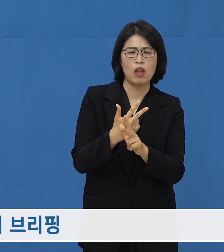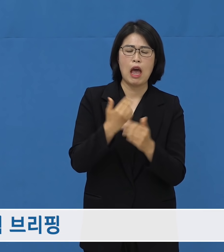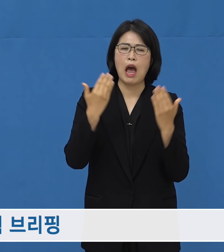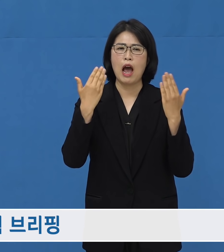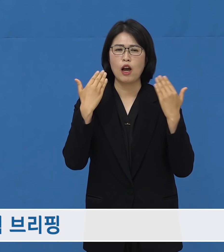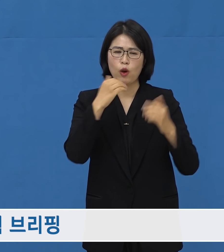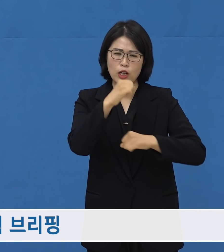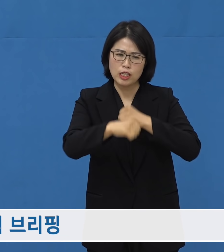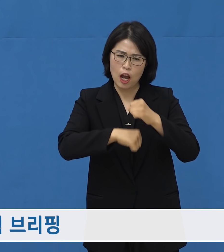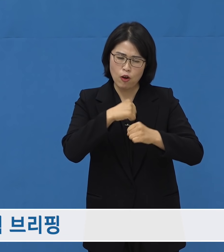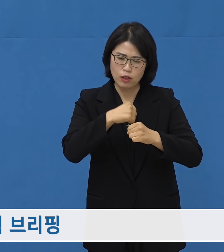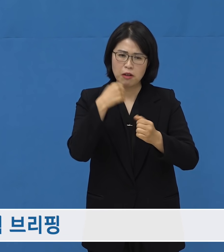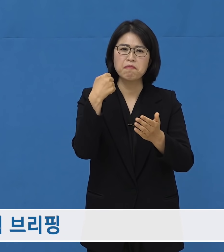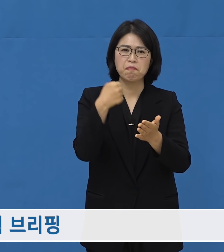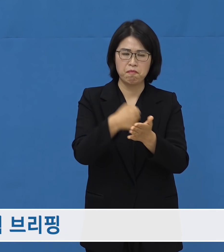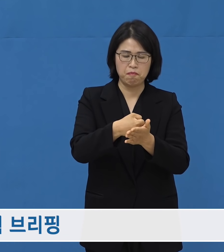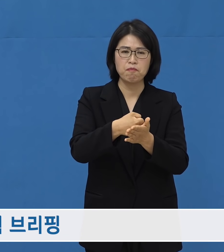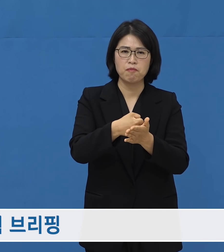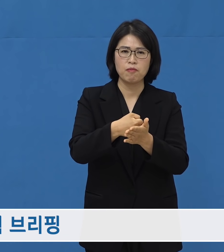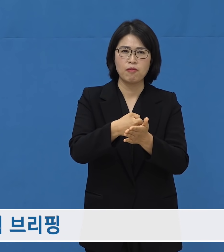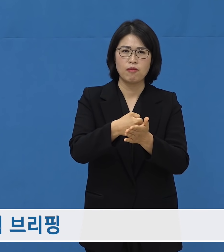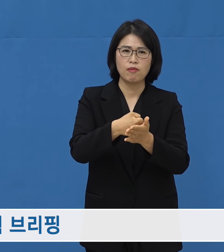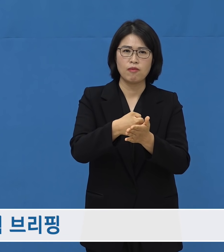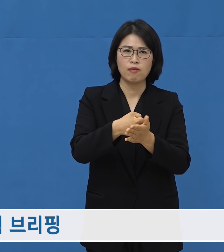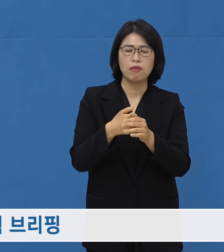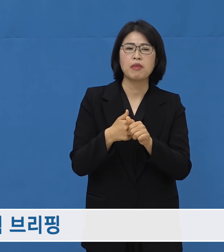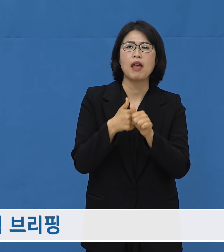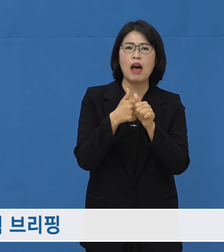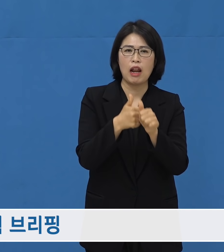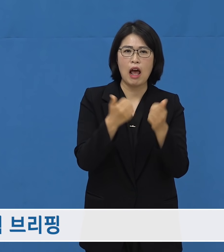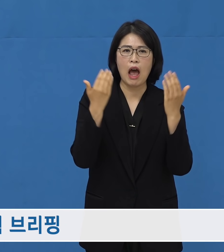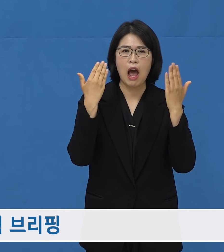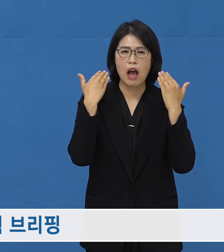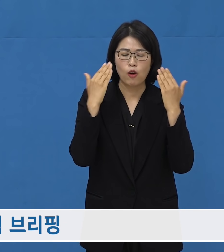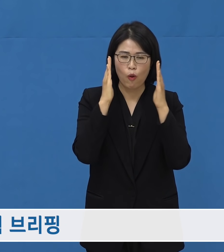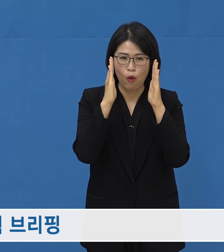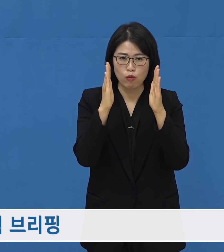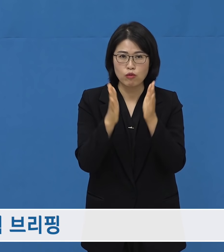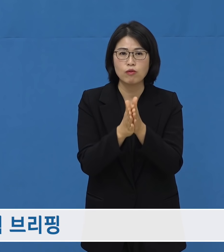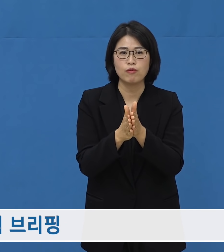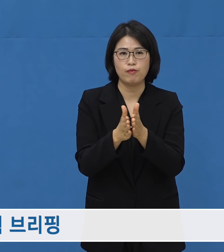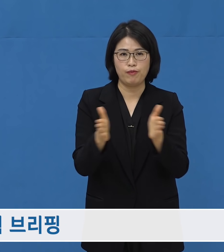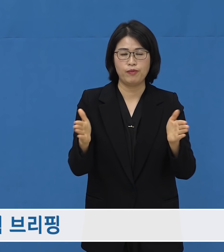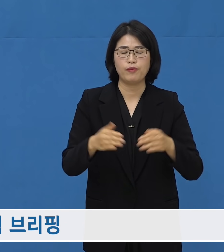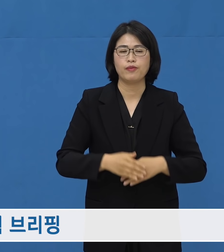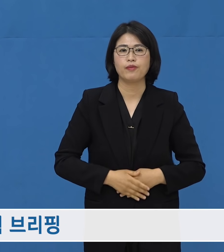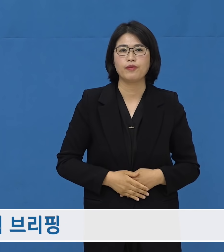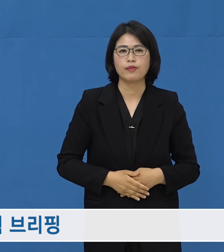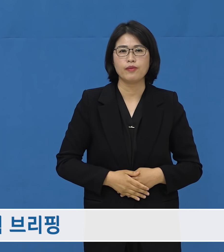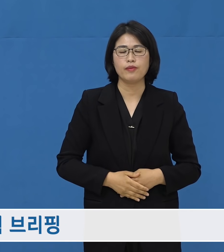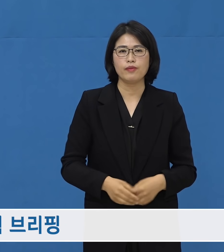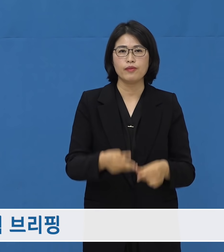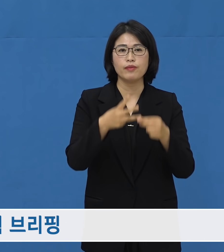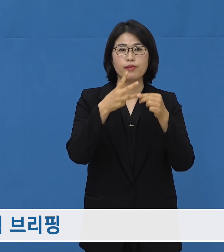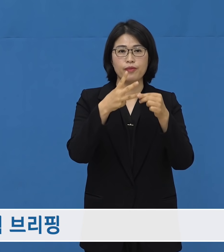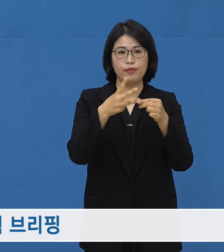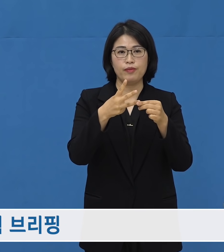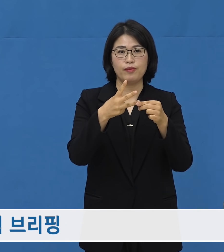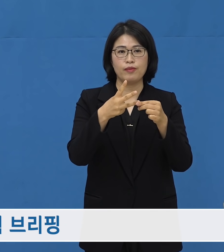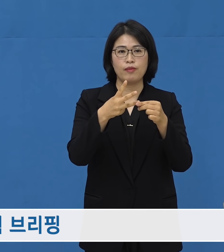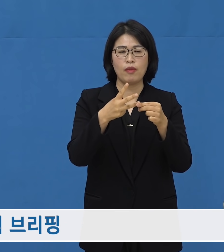자율적 선택을 존중하고 지원하는 등교 수업을 실시하고자 합니다.